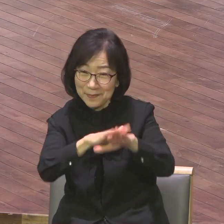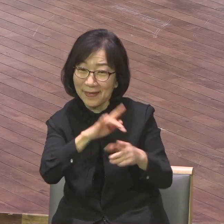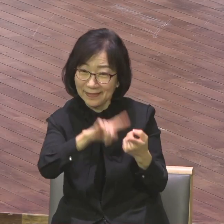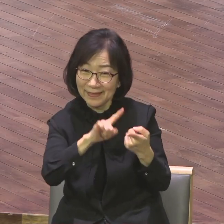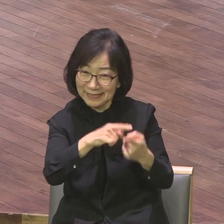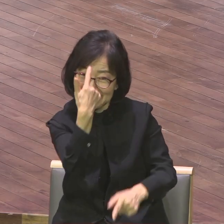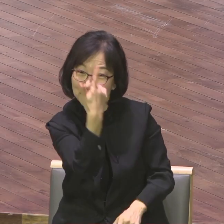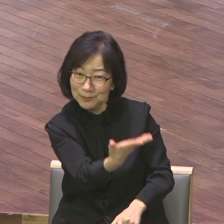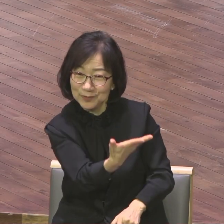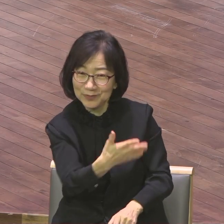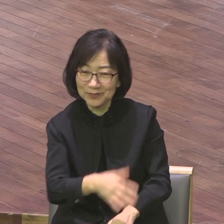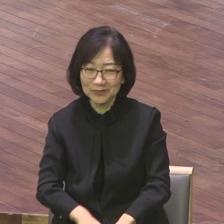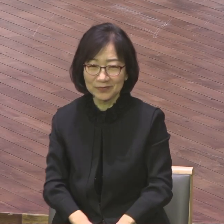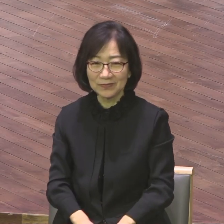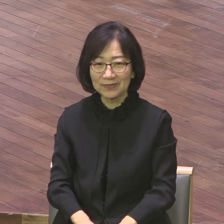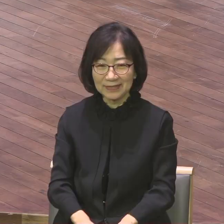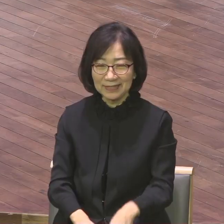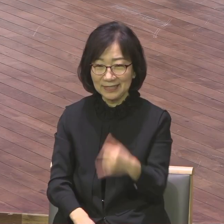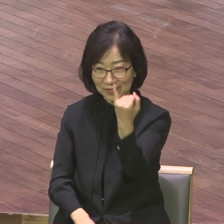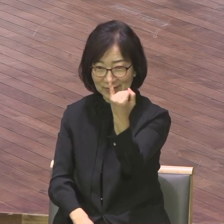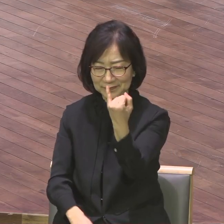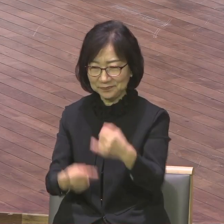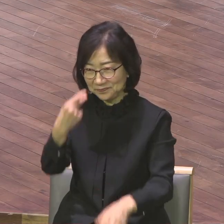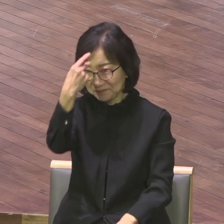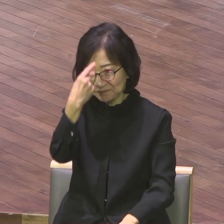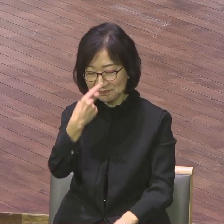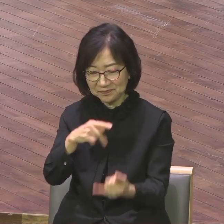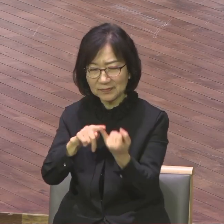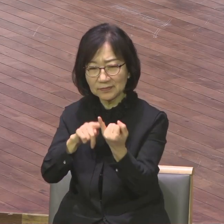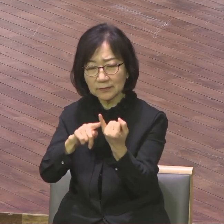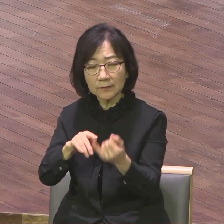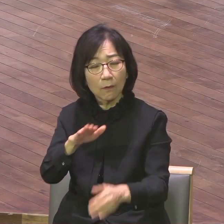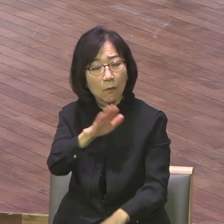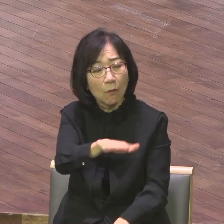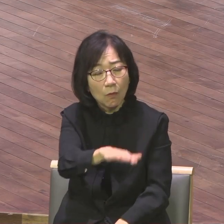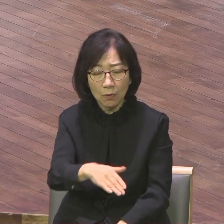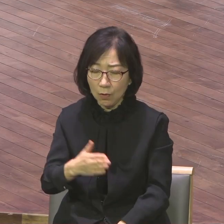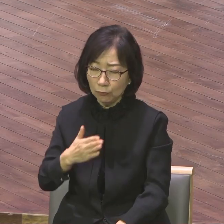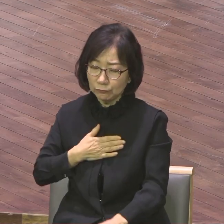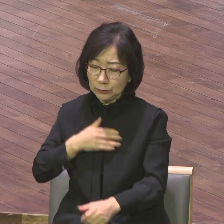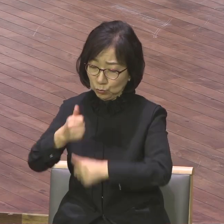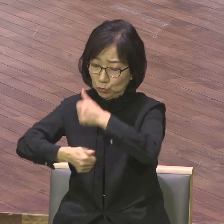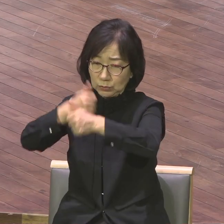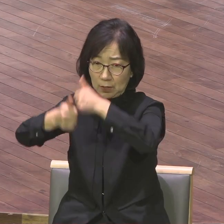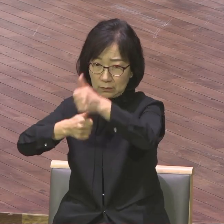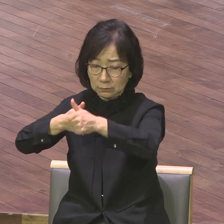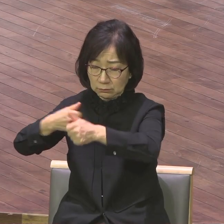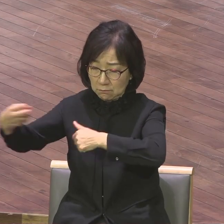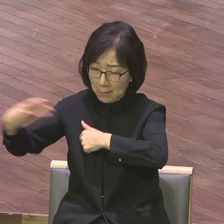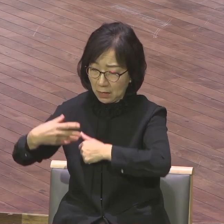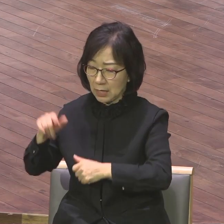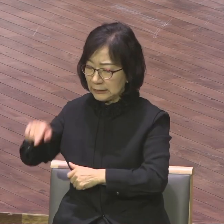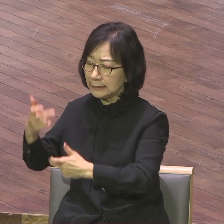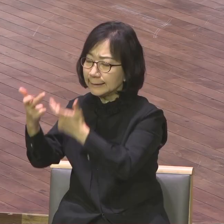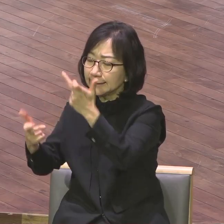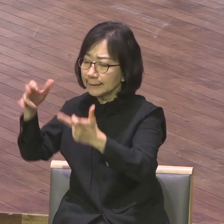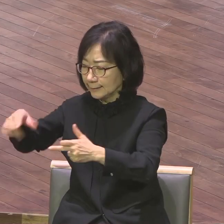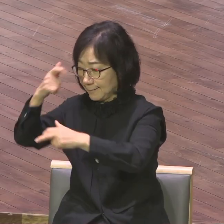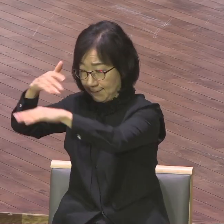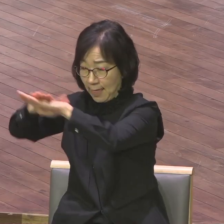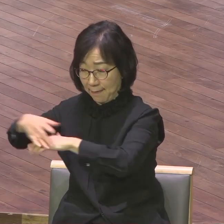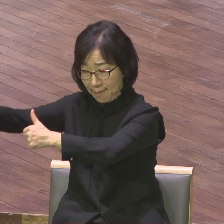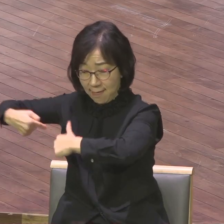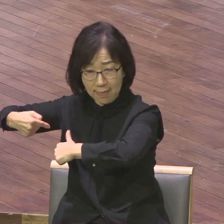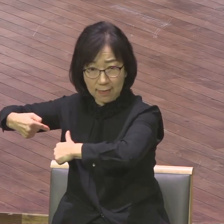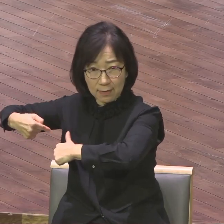보면 사마리아 여자가 예수님께 자신의 조상들은 이 산에서 예배하였는데 당신들의